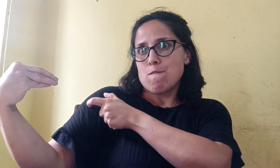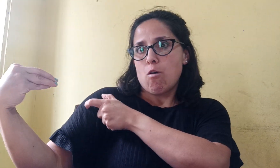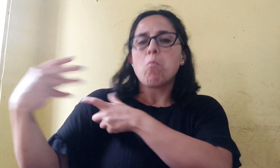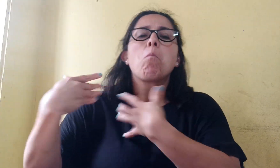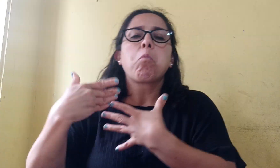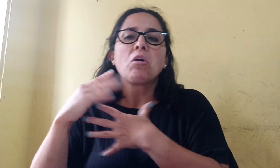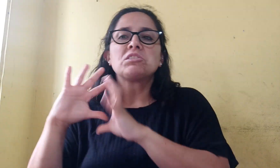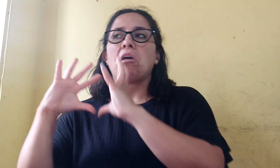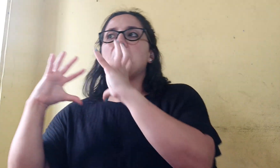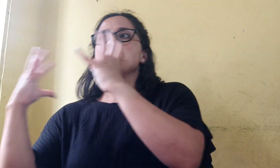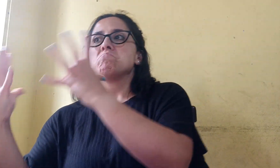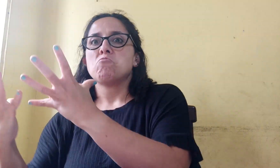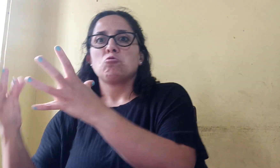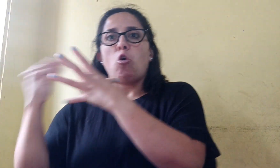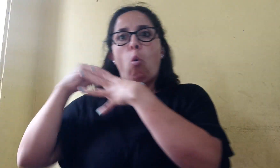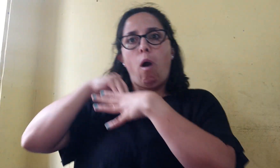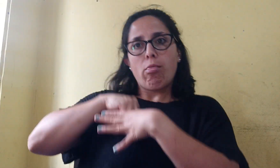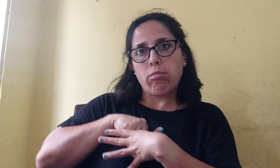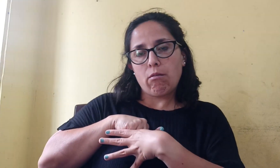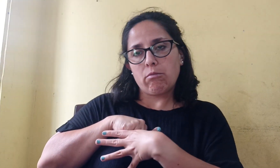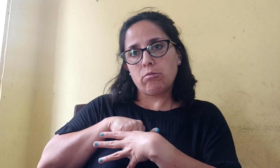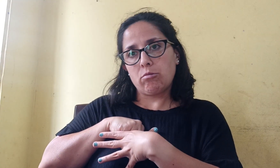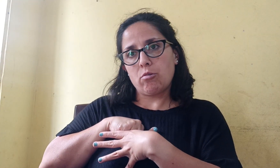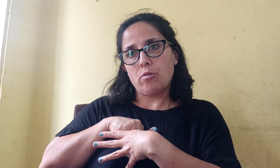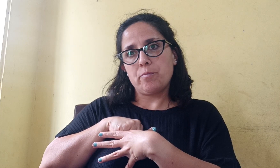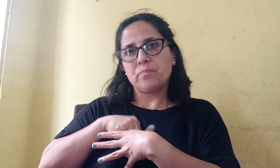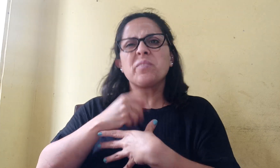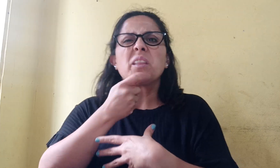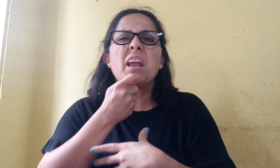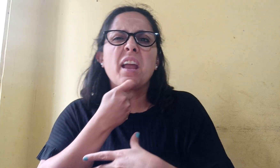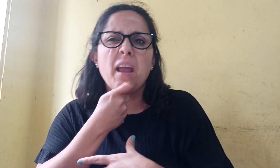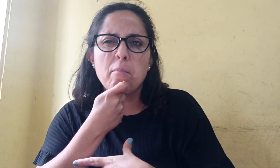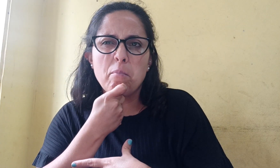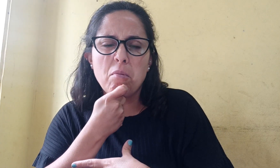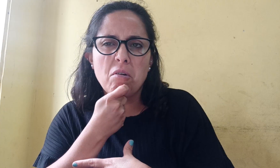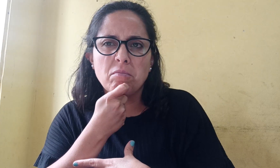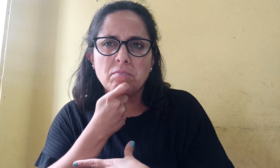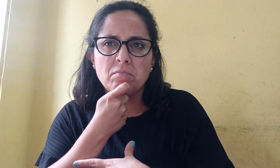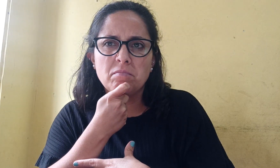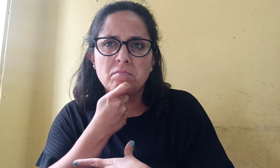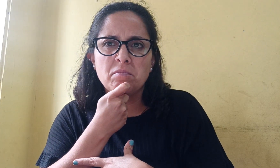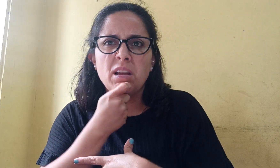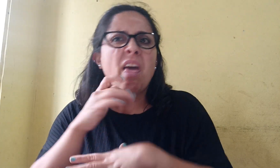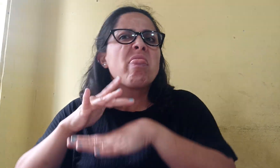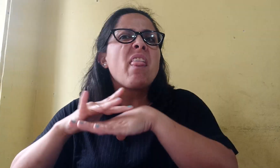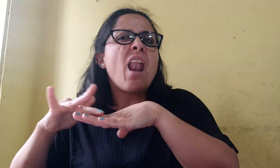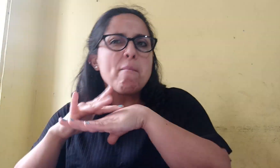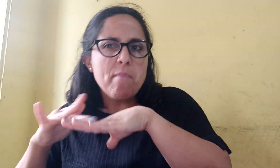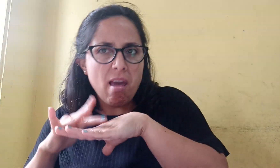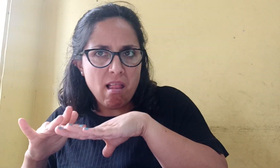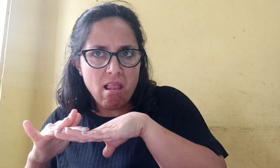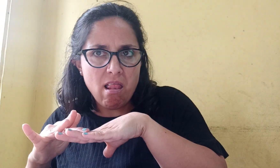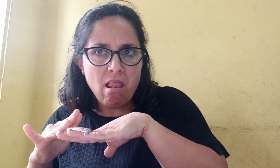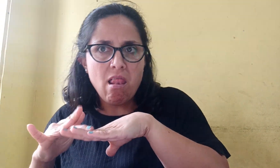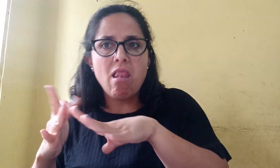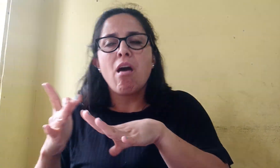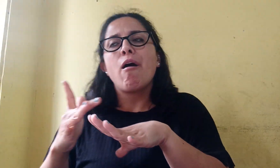o externo, o sea, como dijimos el ejemplo de un receptor cutáneo, o sea, de la piel, un estímulo, por ejemplo,